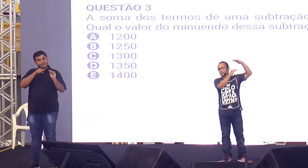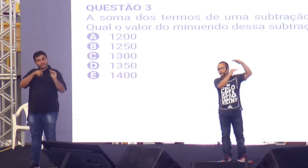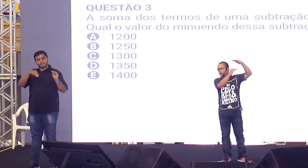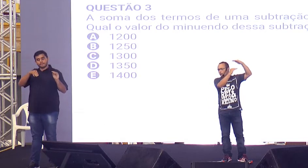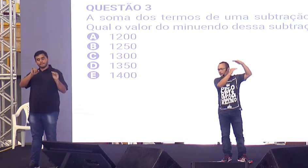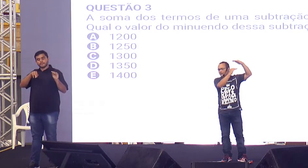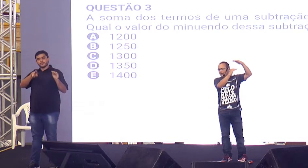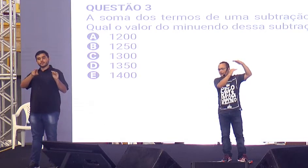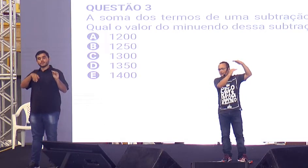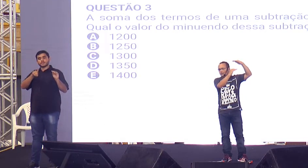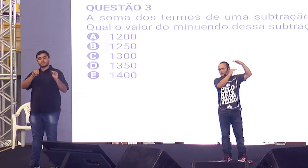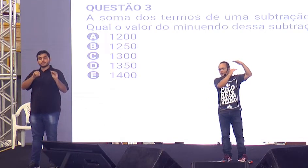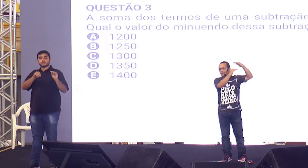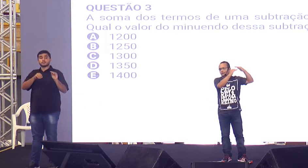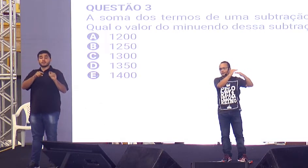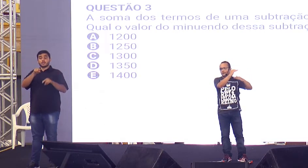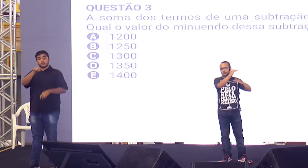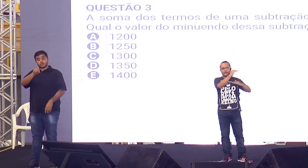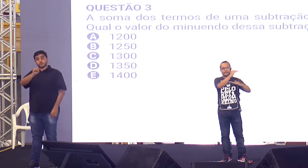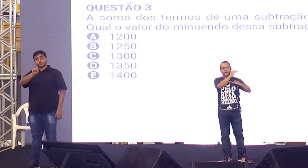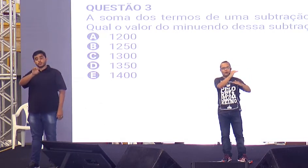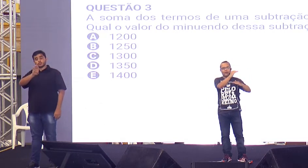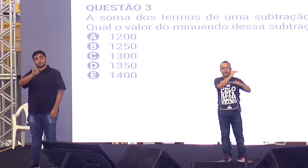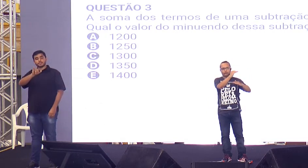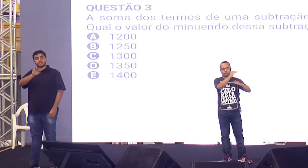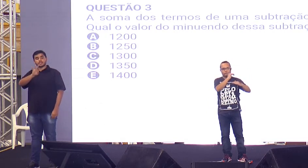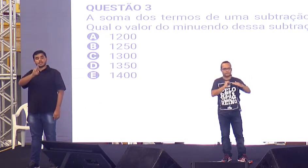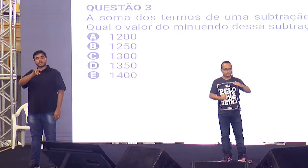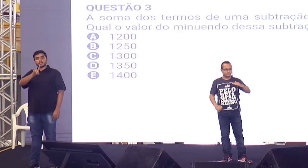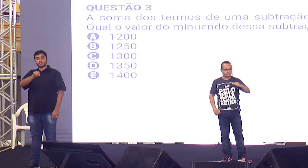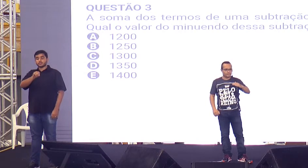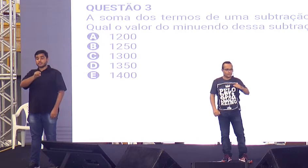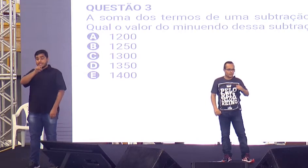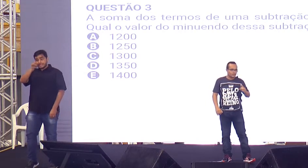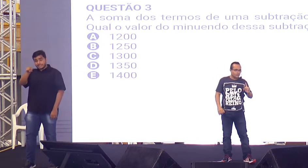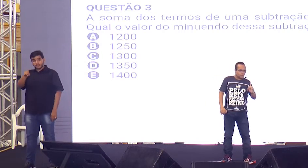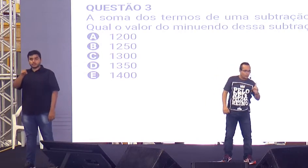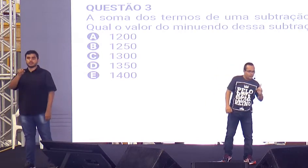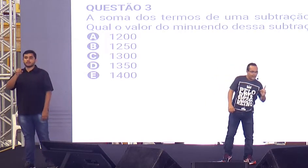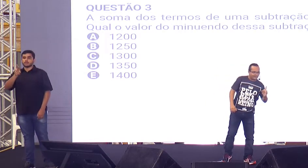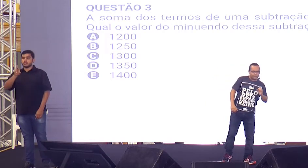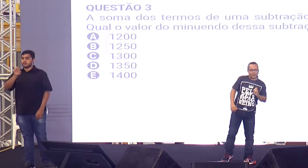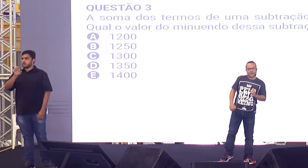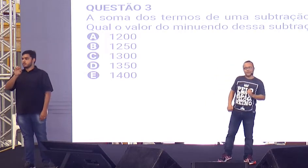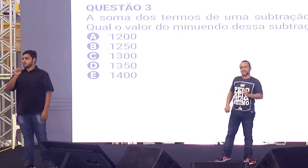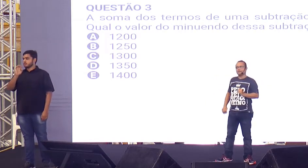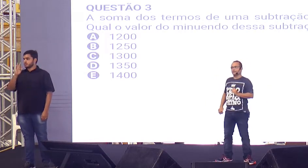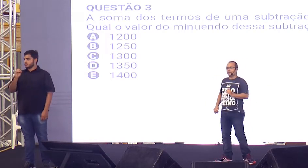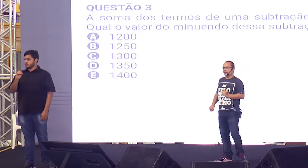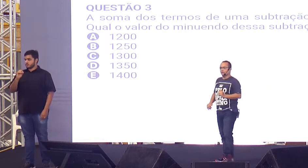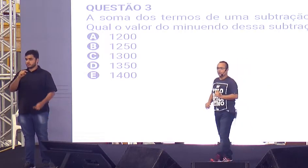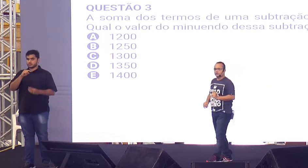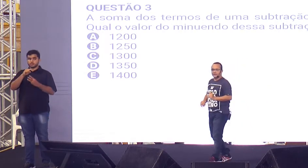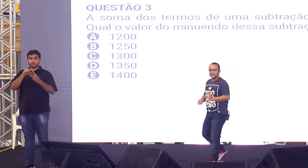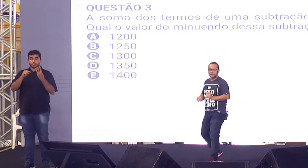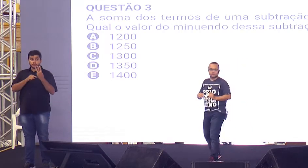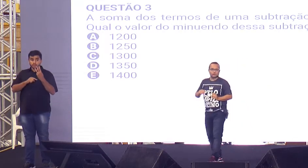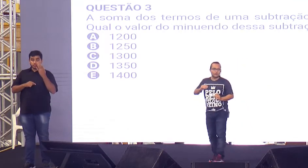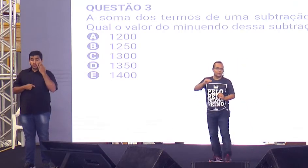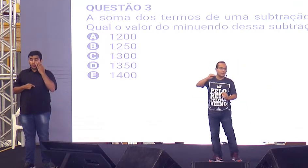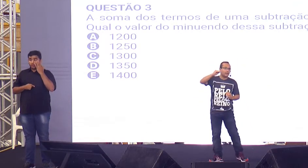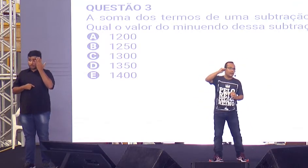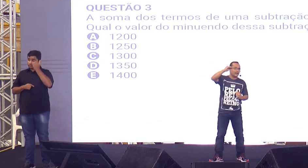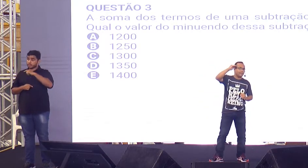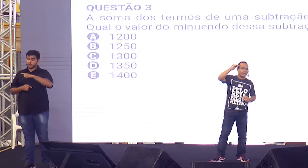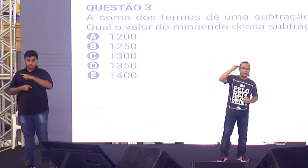o segundo é o subtraendo e o terceiro é o resto. O que esse problema está dizendo é o